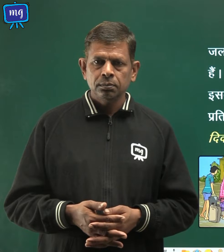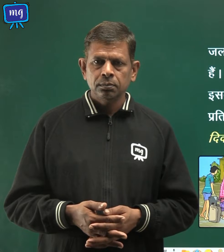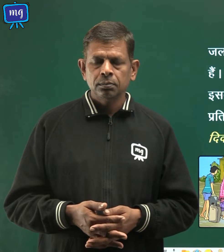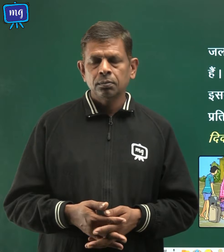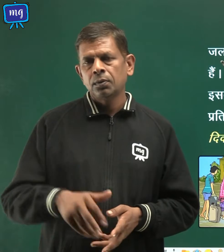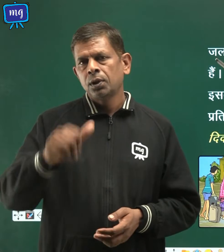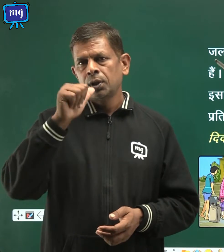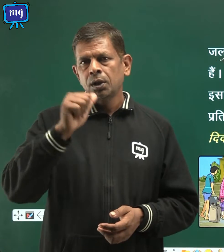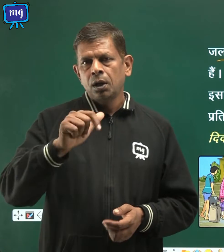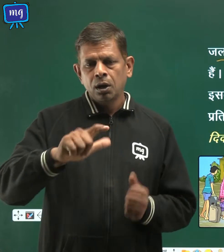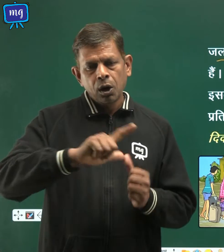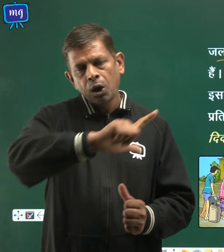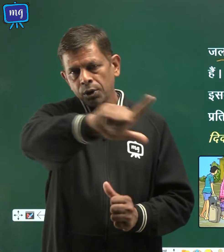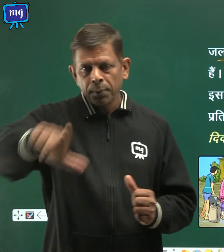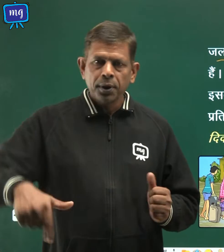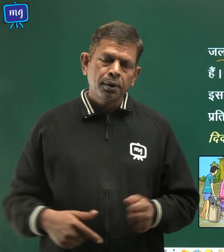जल सभी